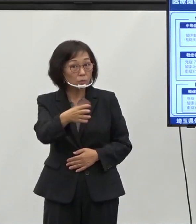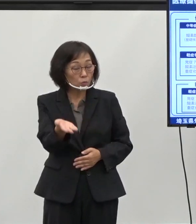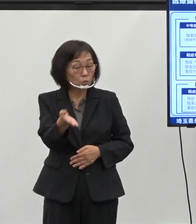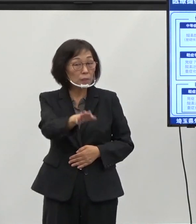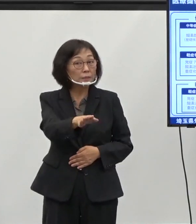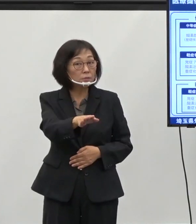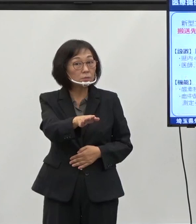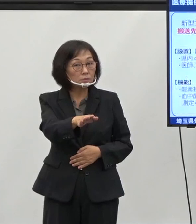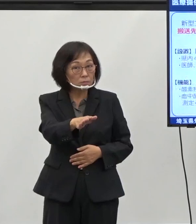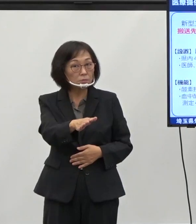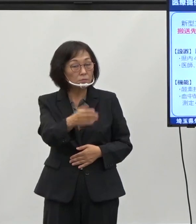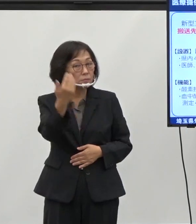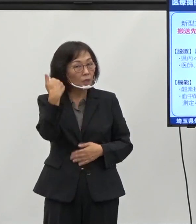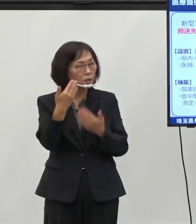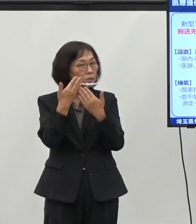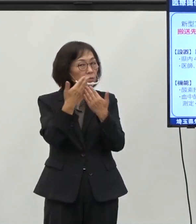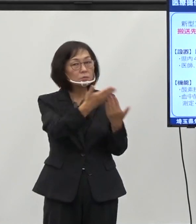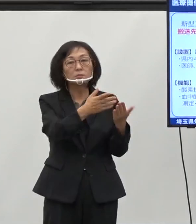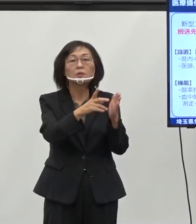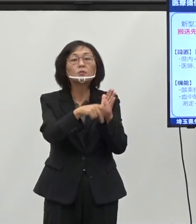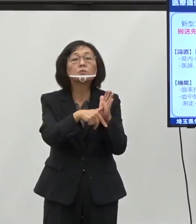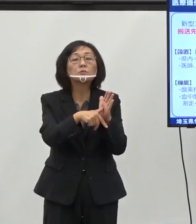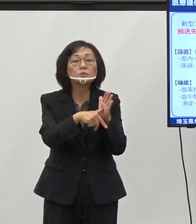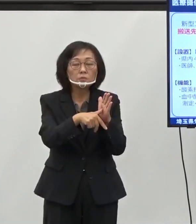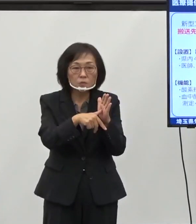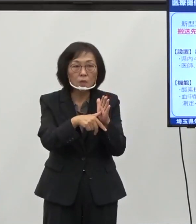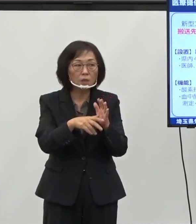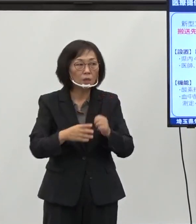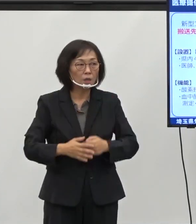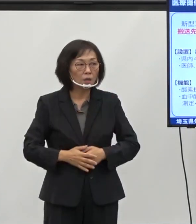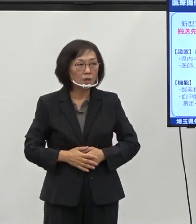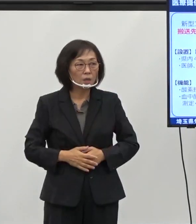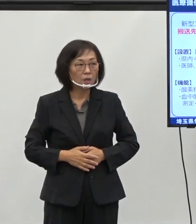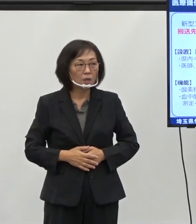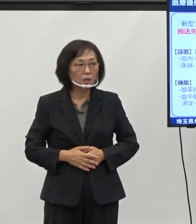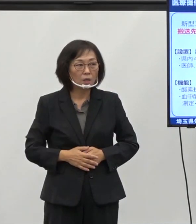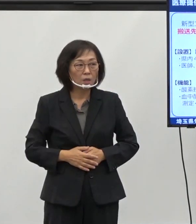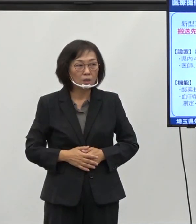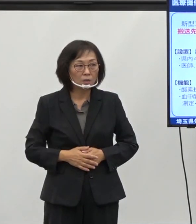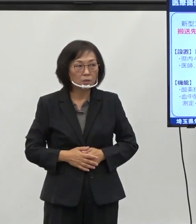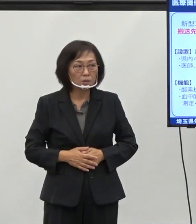いしたときは、この酸素ステーションのようなものは